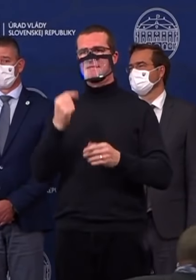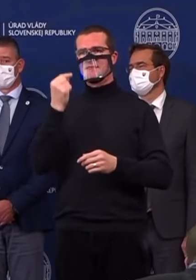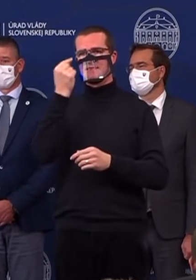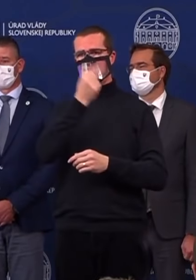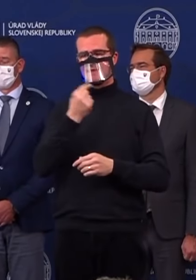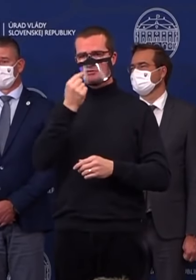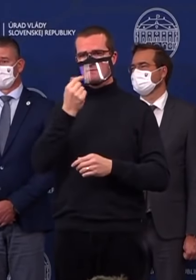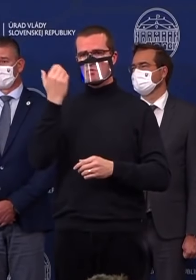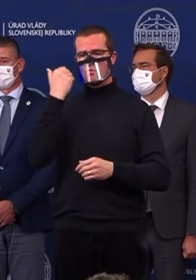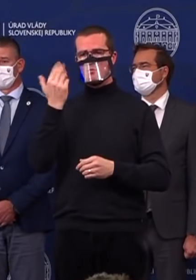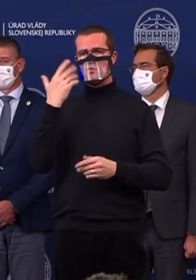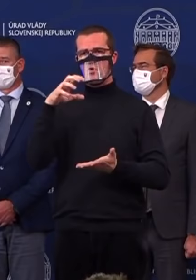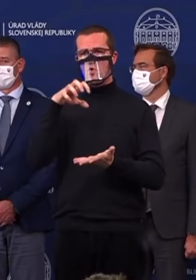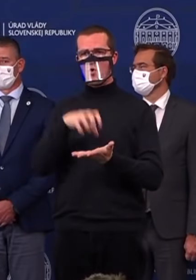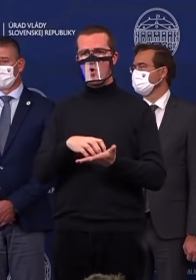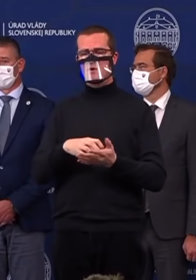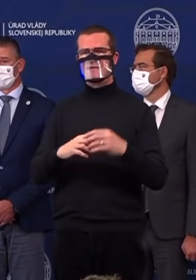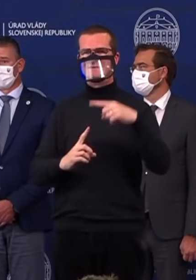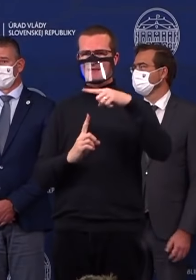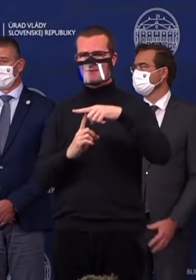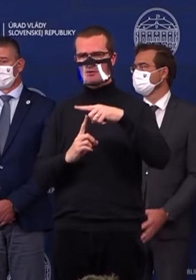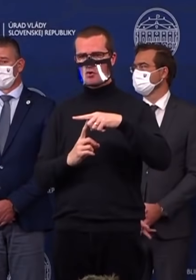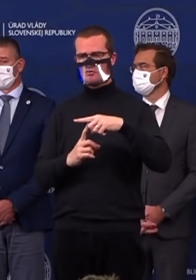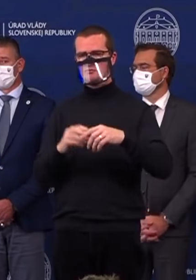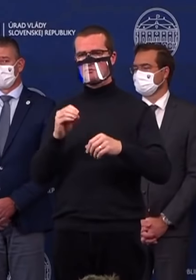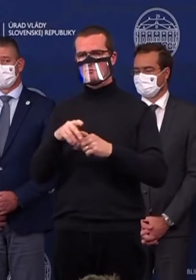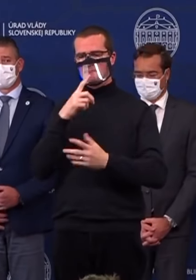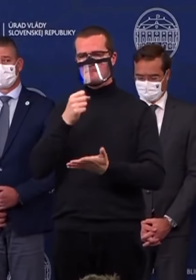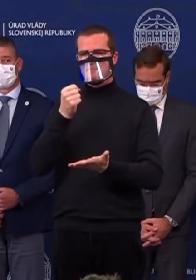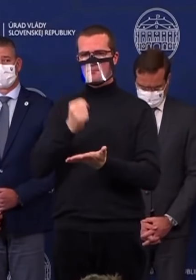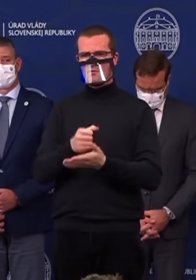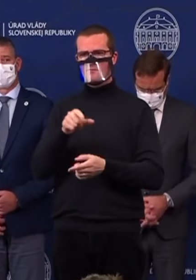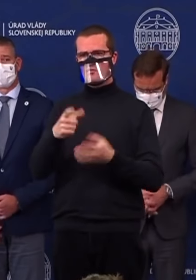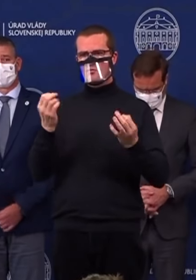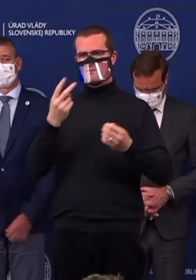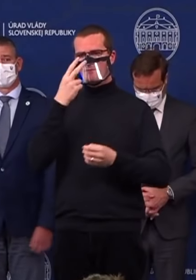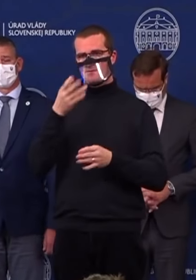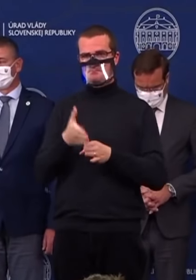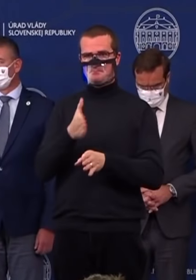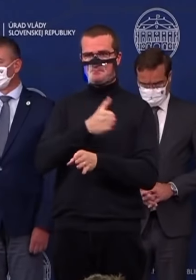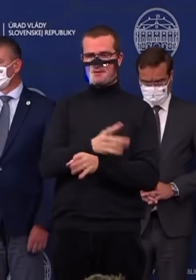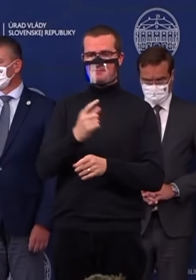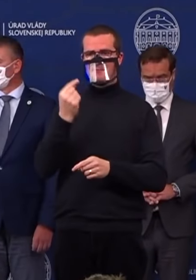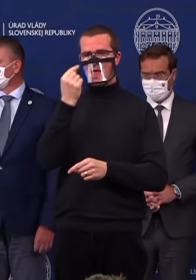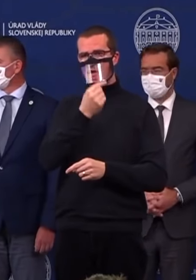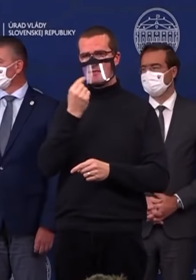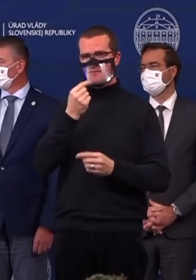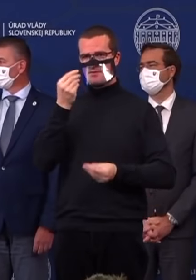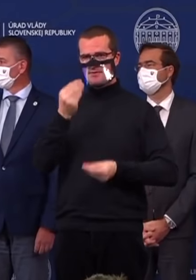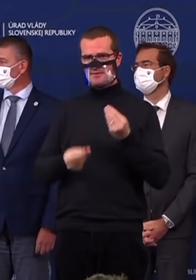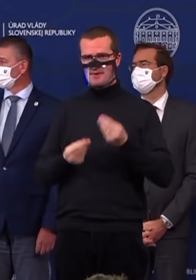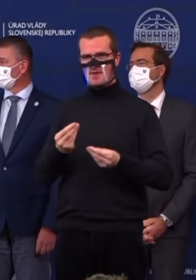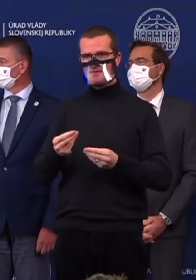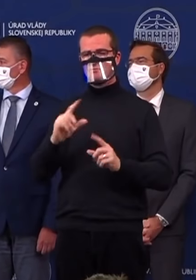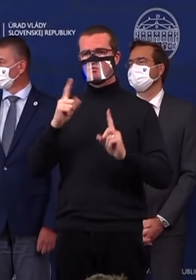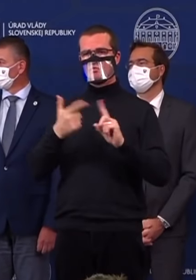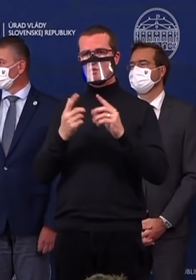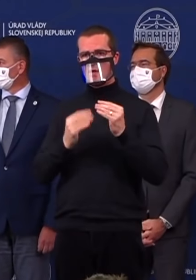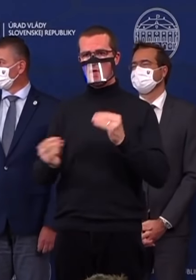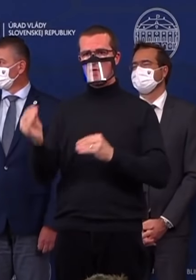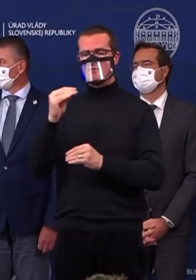ľuďmi mal okres Tvrdošín. Tým sa aj potvrdilo to, čo sme videli predtým z antigenových testov. Druhú